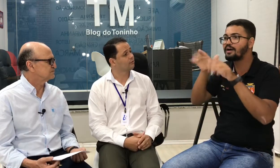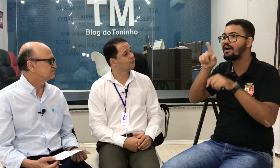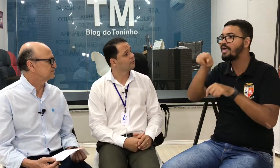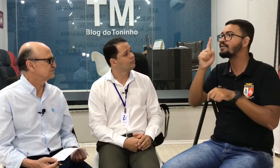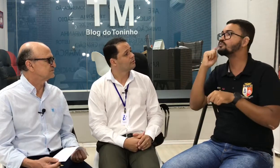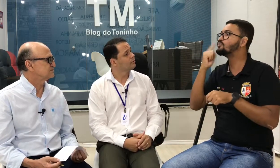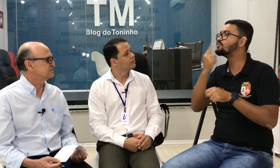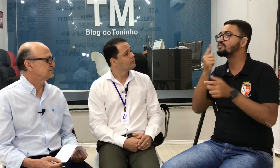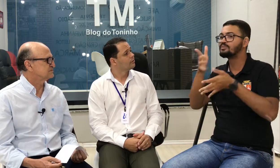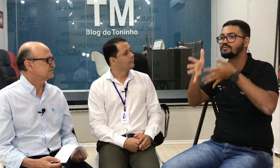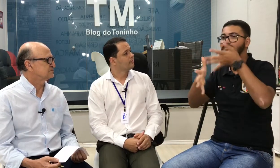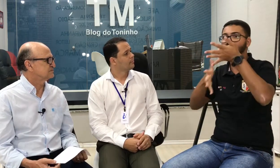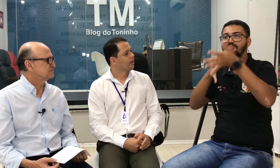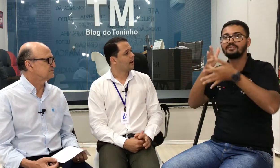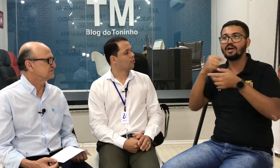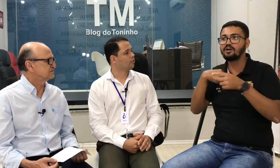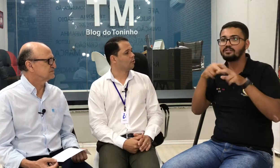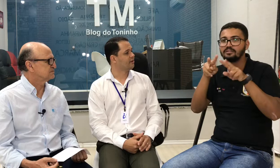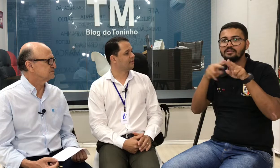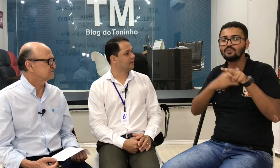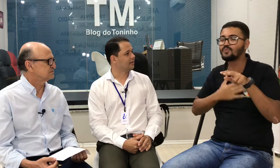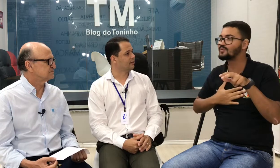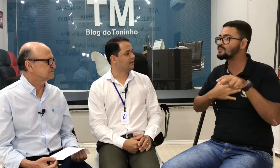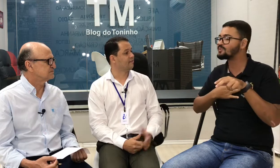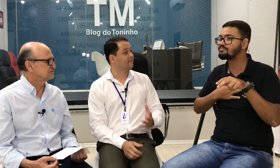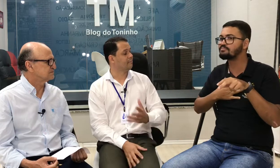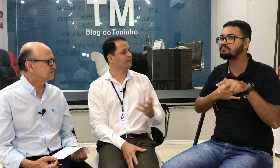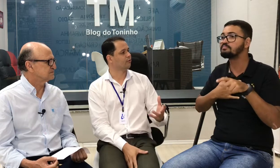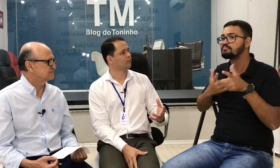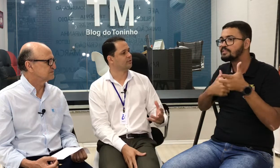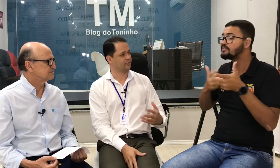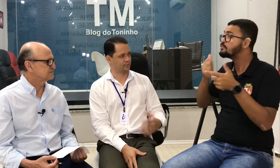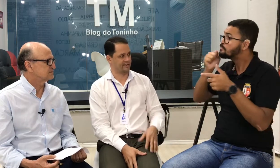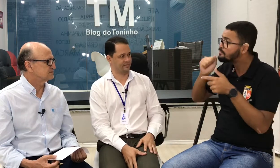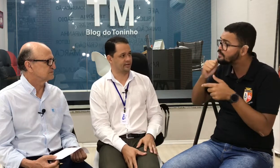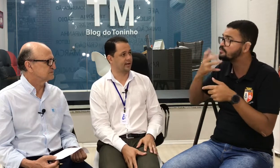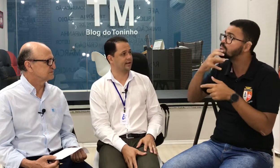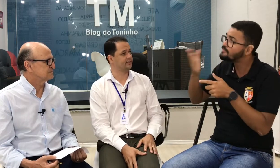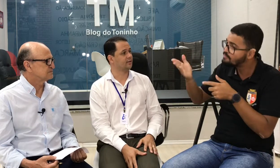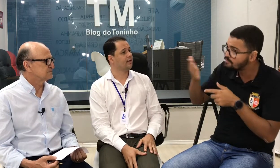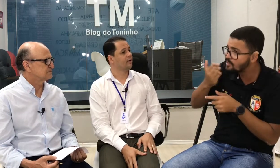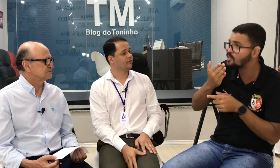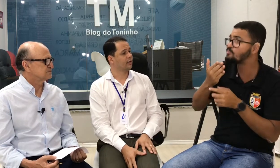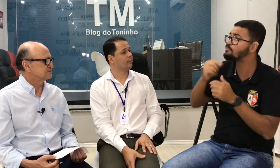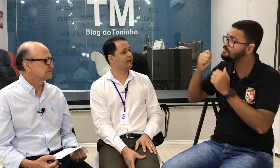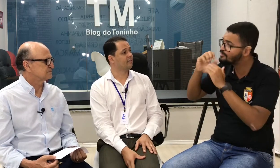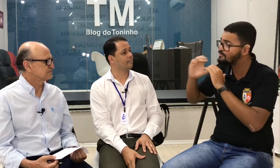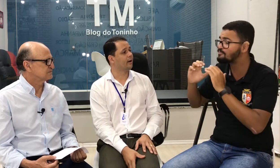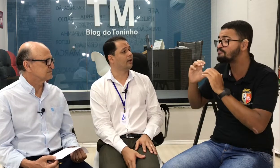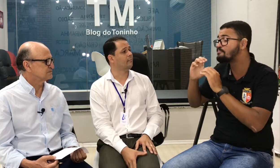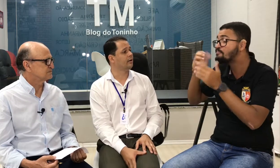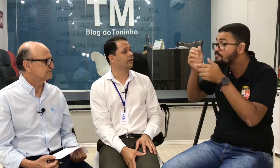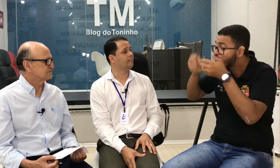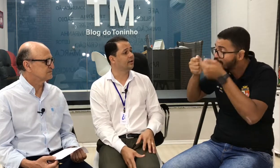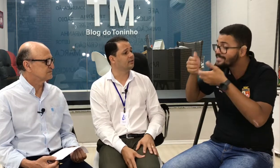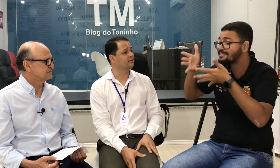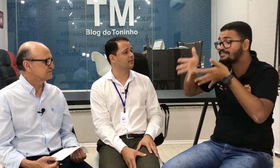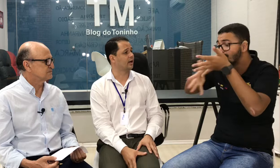surdo. Aí quando eu comecei a aprender e ver pessoas que usavam sinais, eu cheguei pro meu pai e falei, pai, mãe, aprende sinais para se